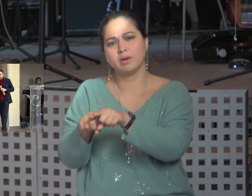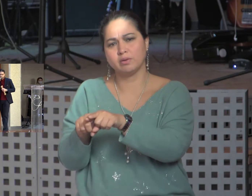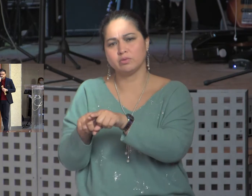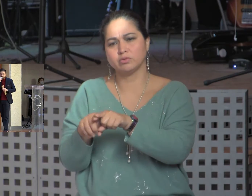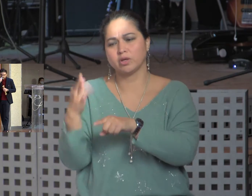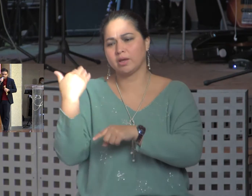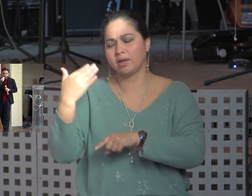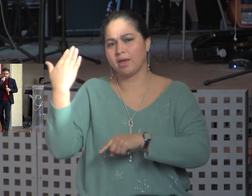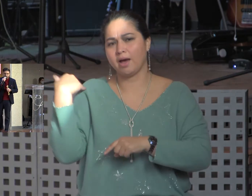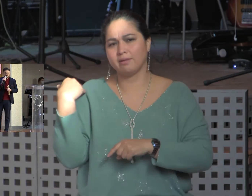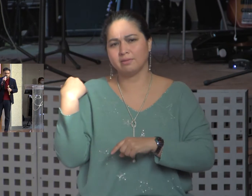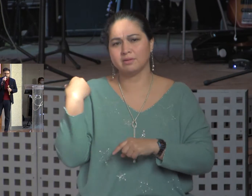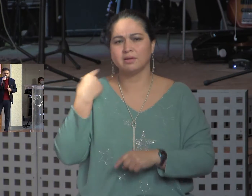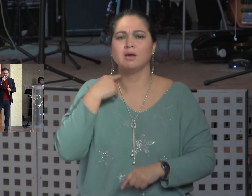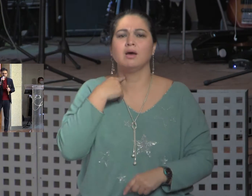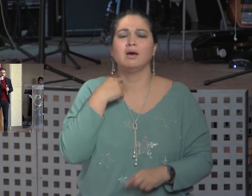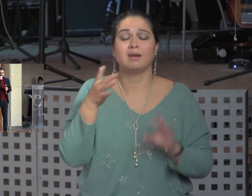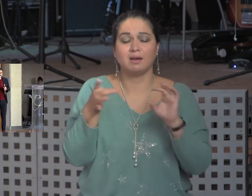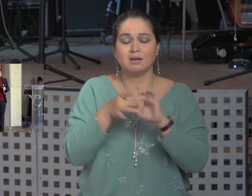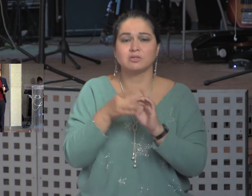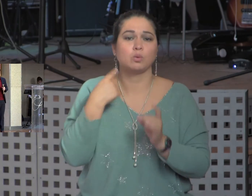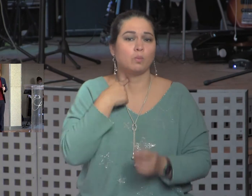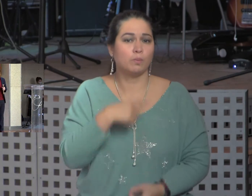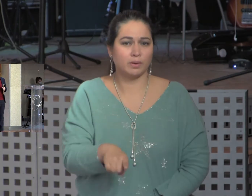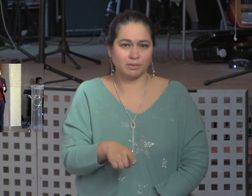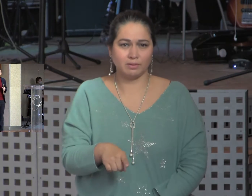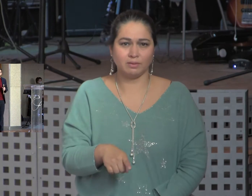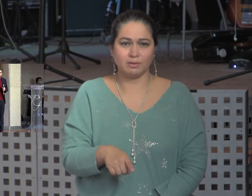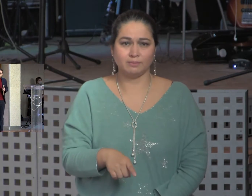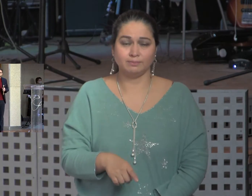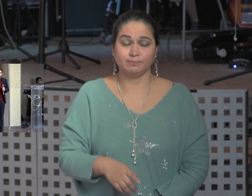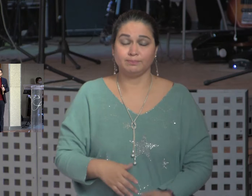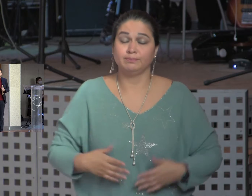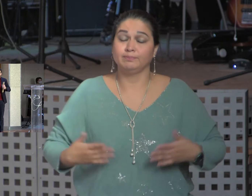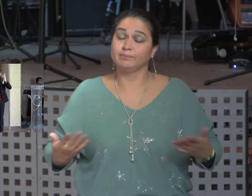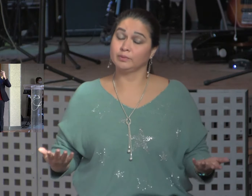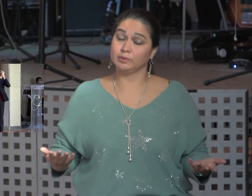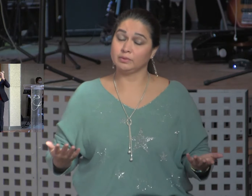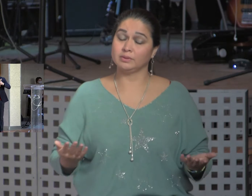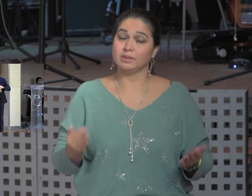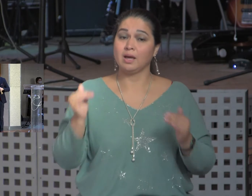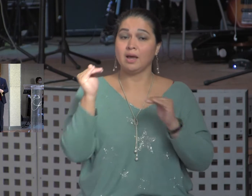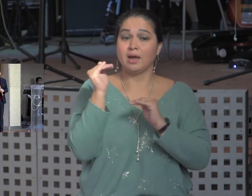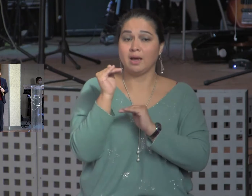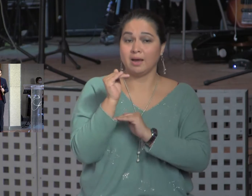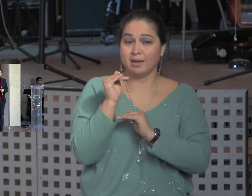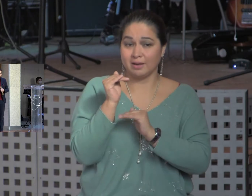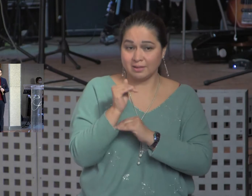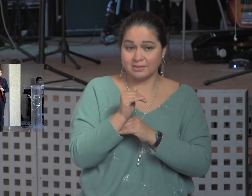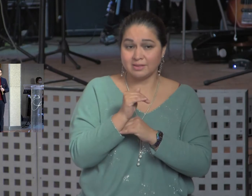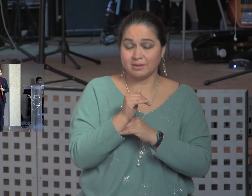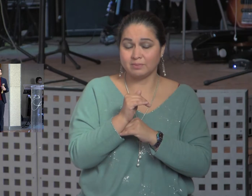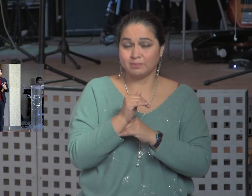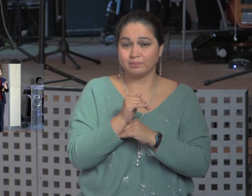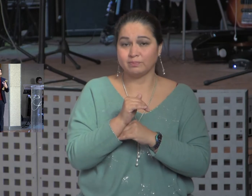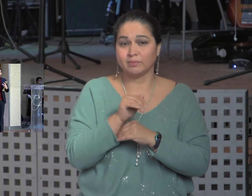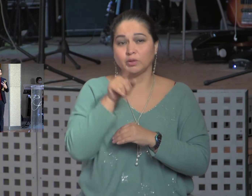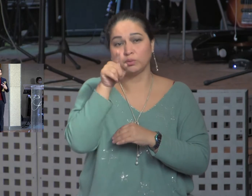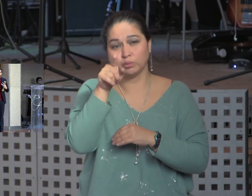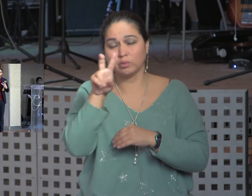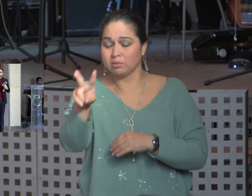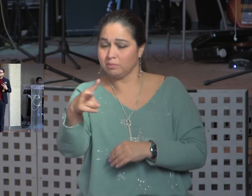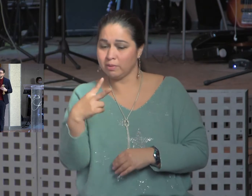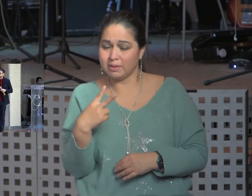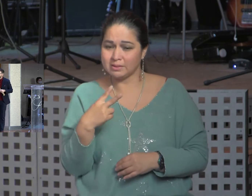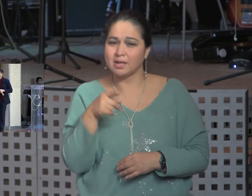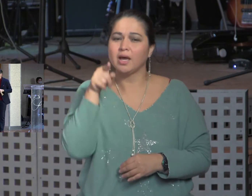antes y que la has perdido. Querida iglesia y querido amigo que me ves, ¿cuántos